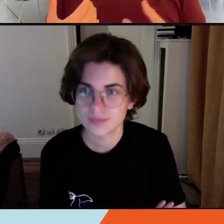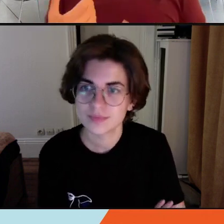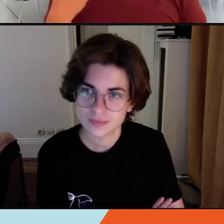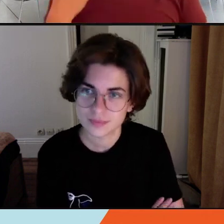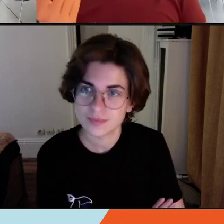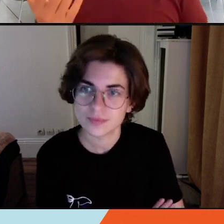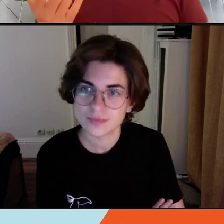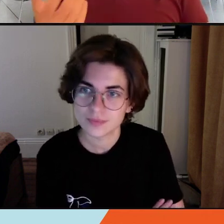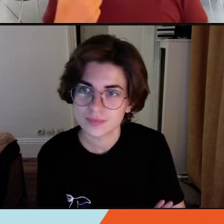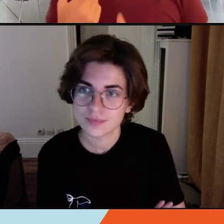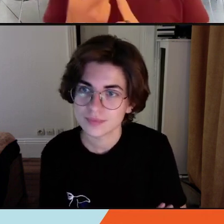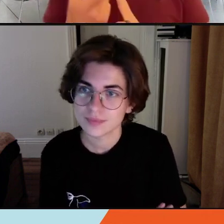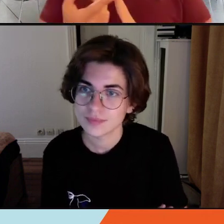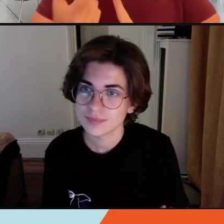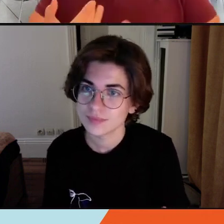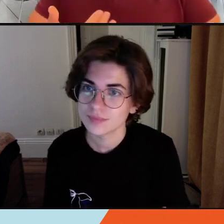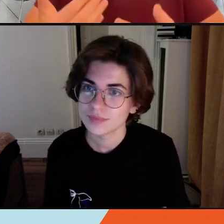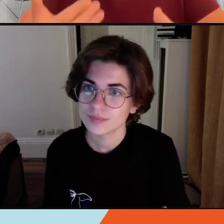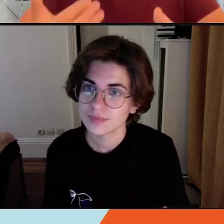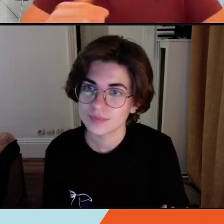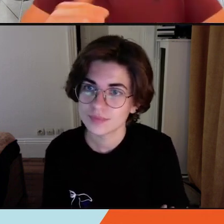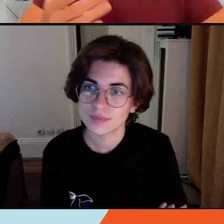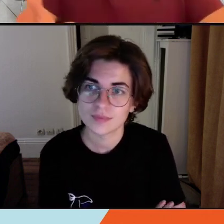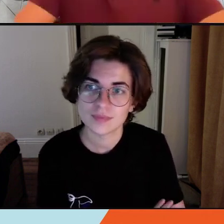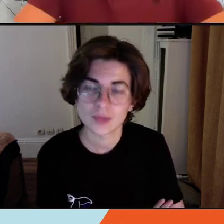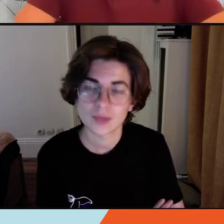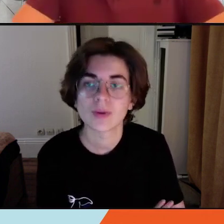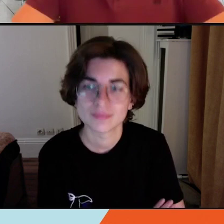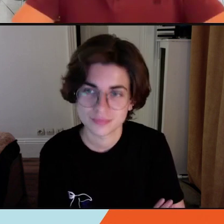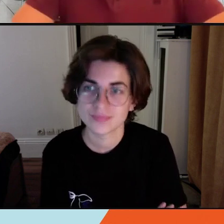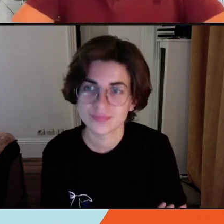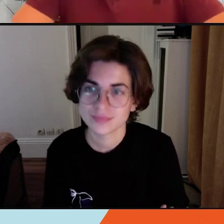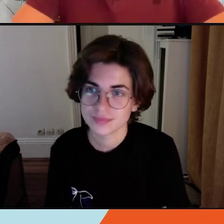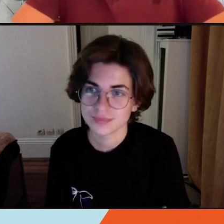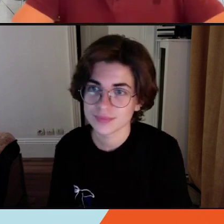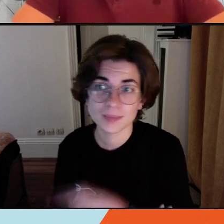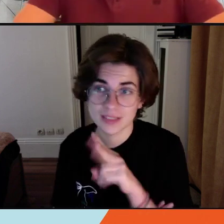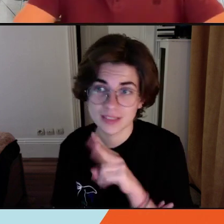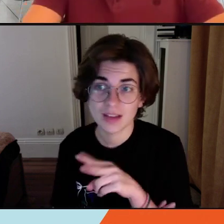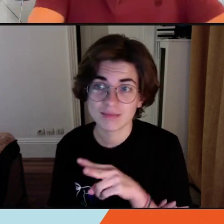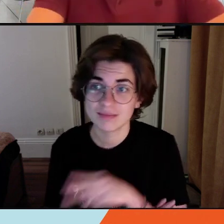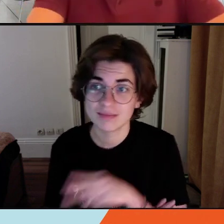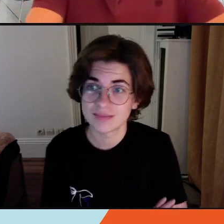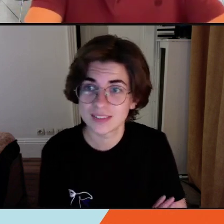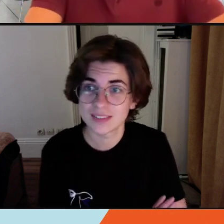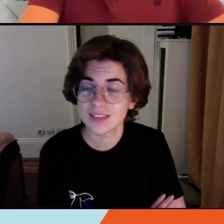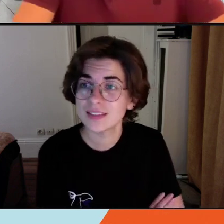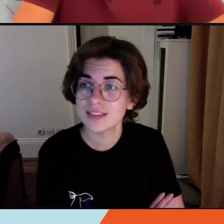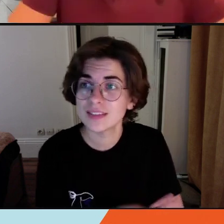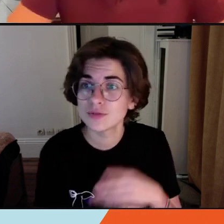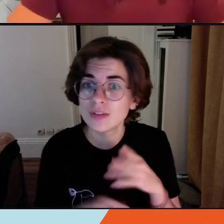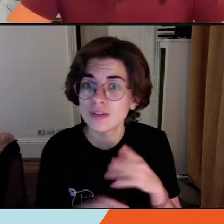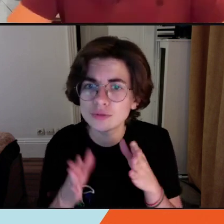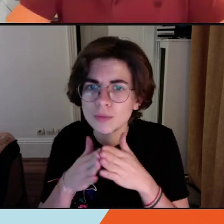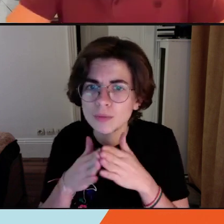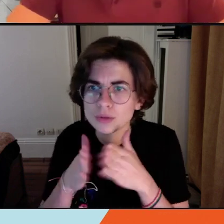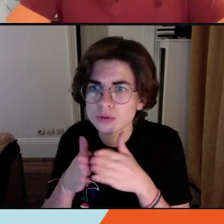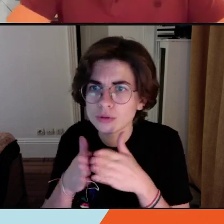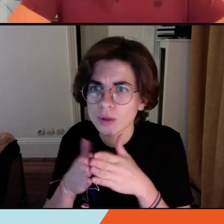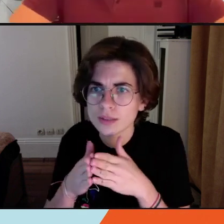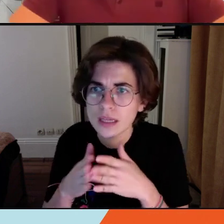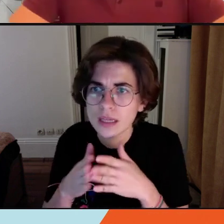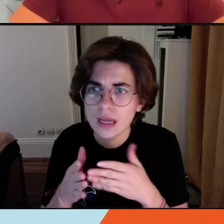humain. Pour nous, c'est important d'avancer sur ça. Non, mais c'est vrai. Et je voulais justement te